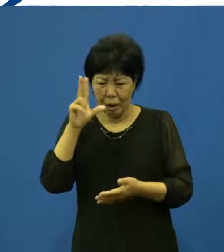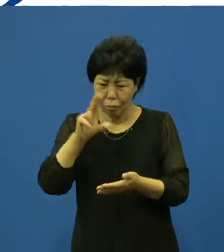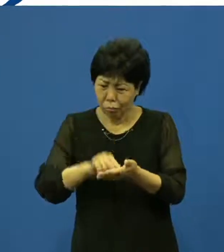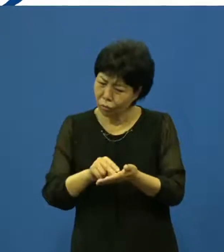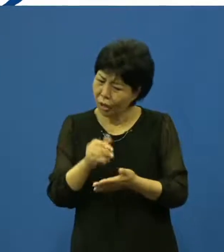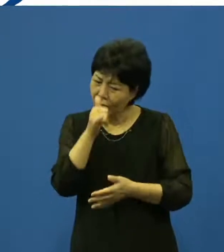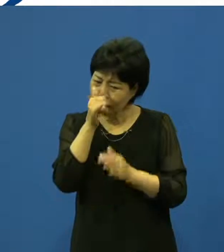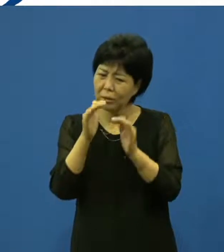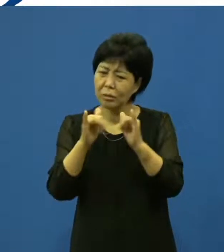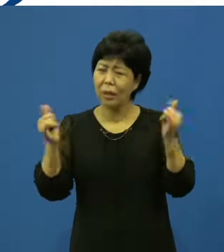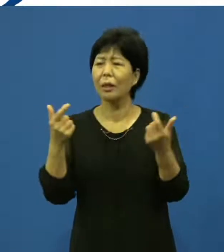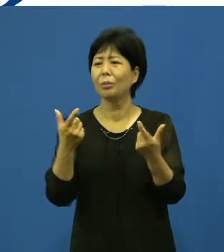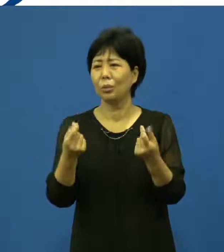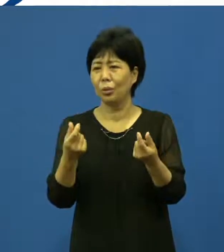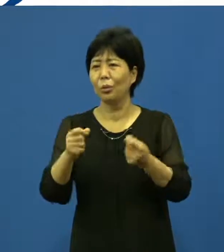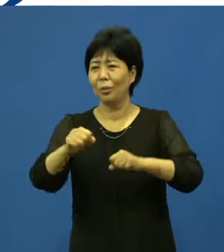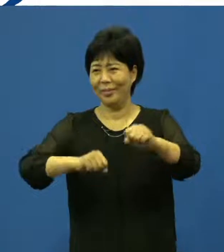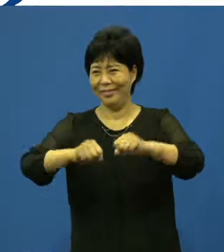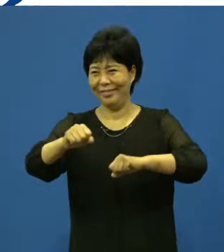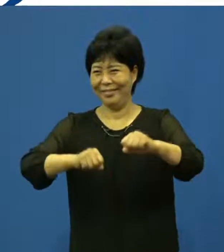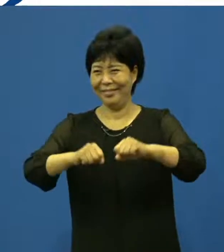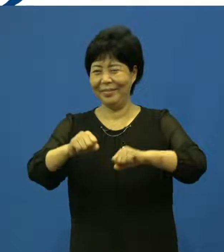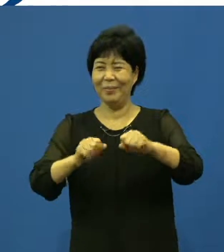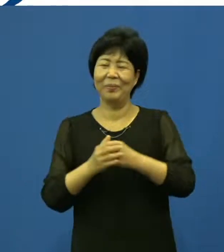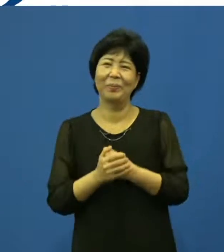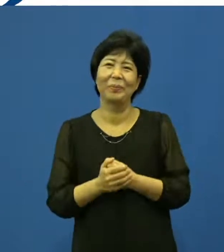그 아들에게 행한 것입니다.